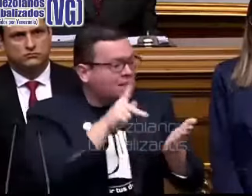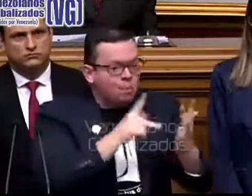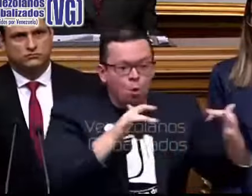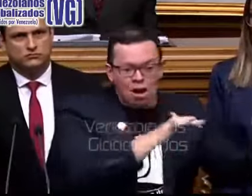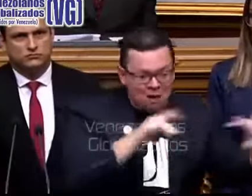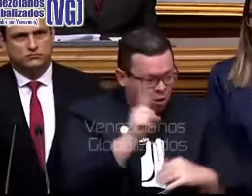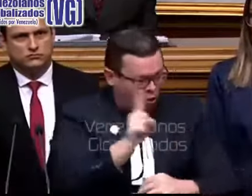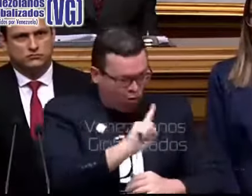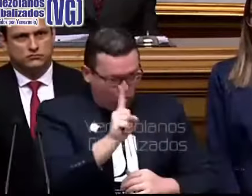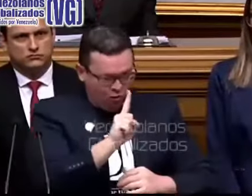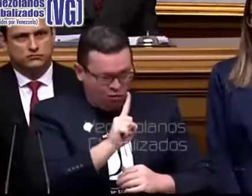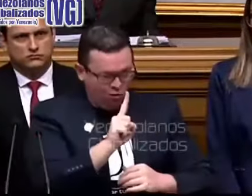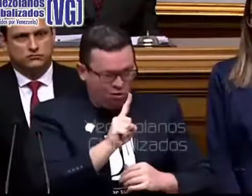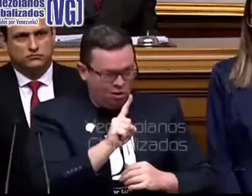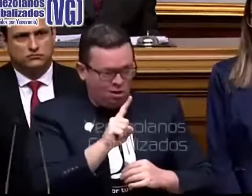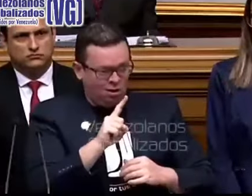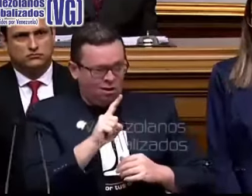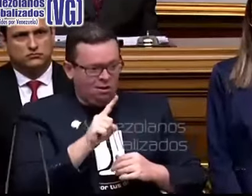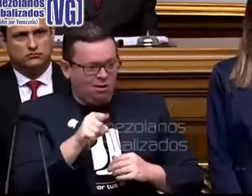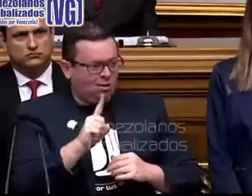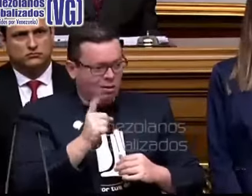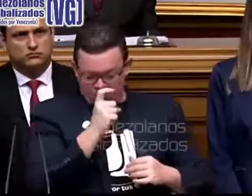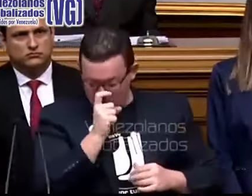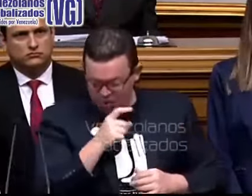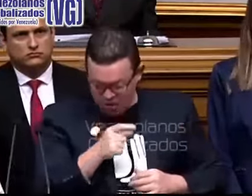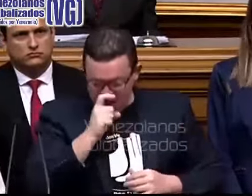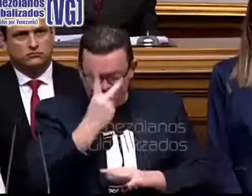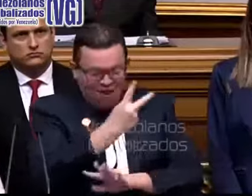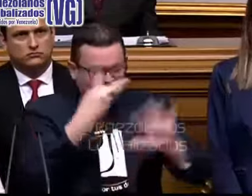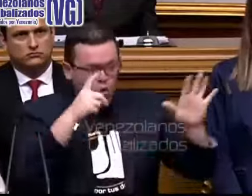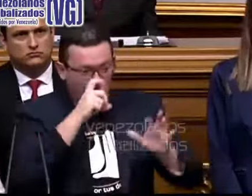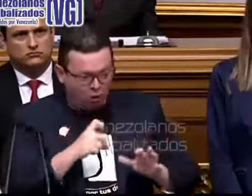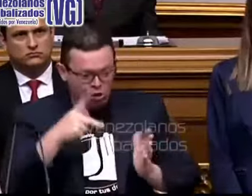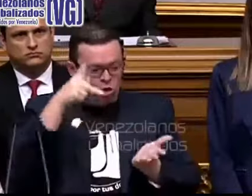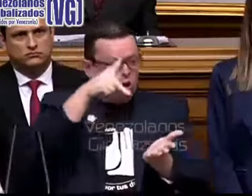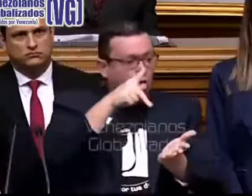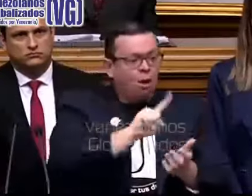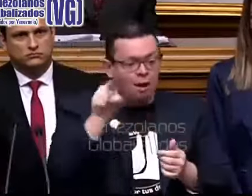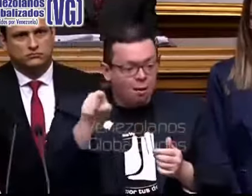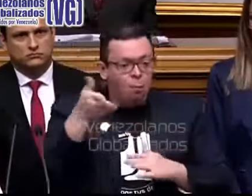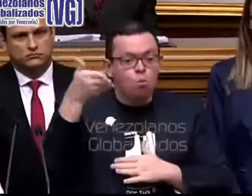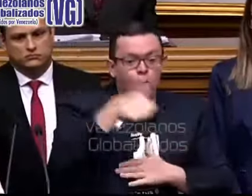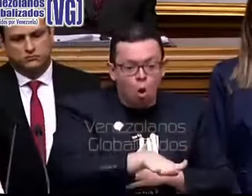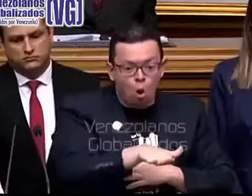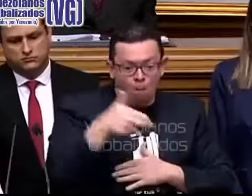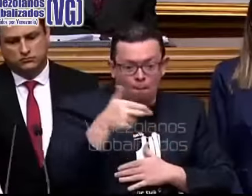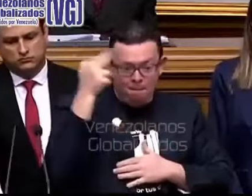específico de una persona de nombre Mervin, de 28 años de edad, quien